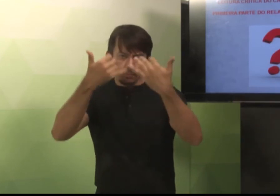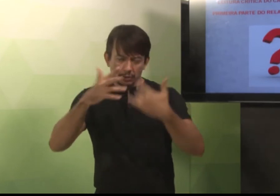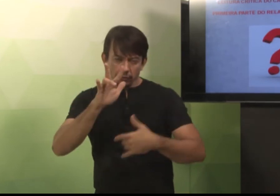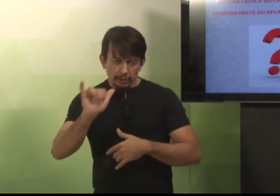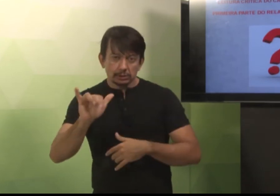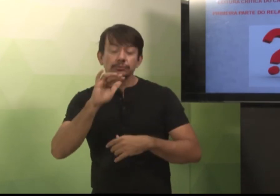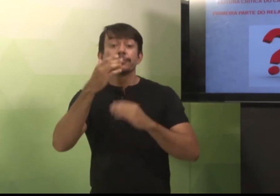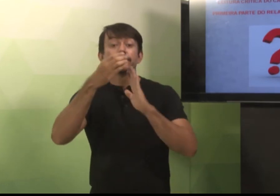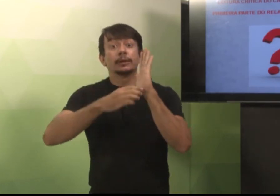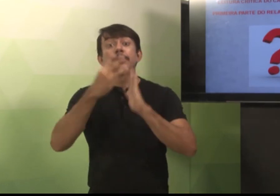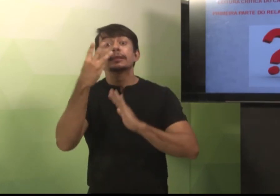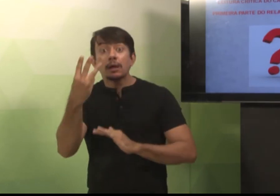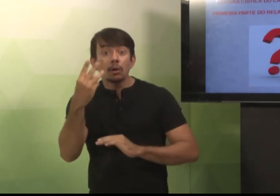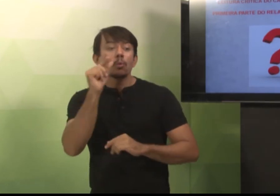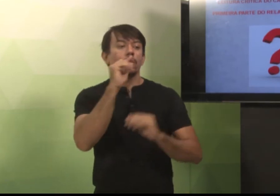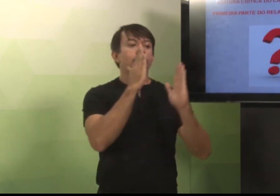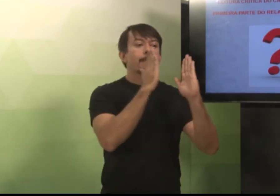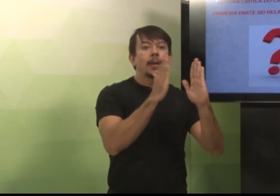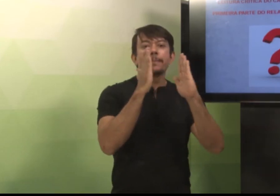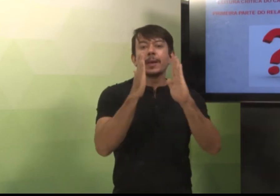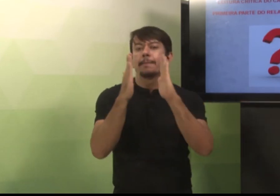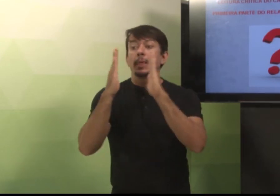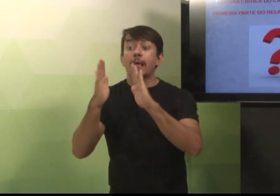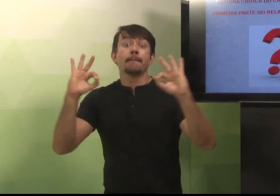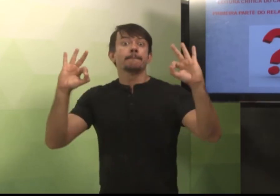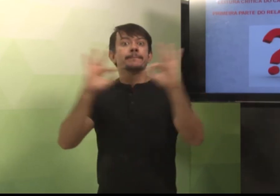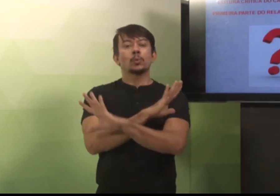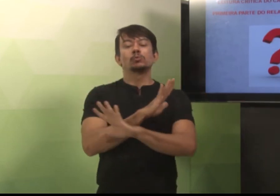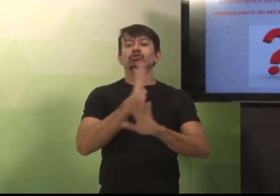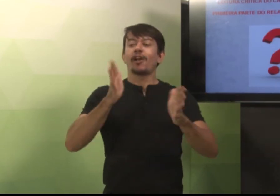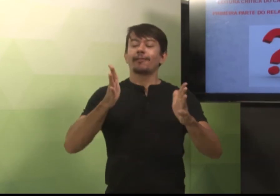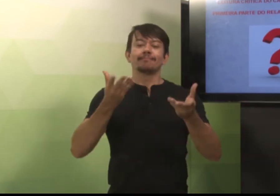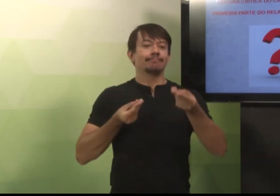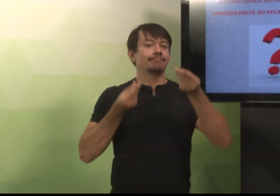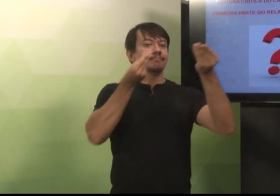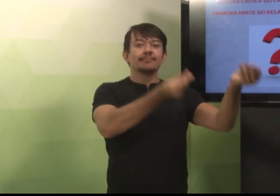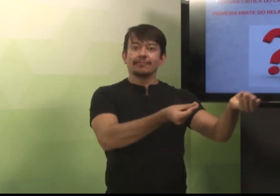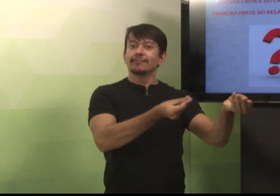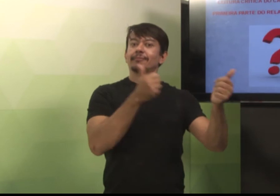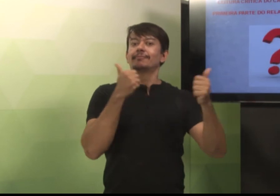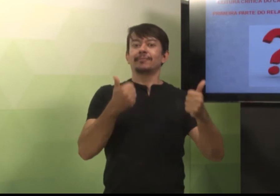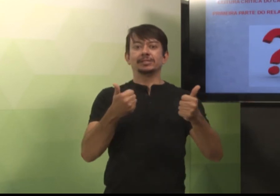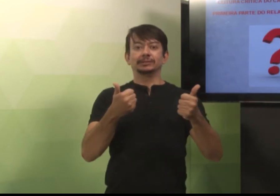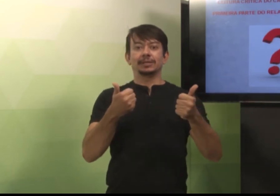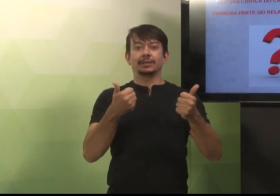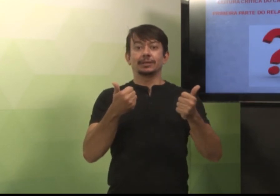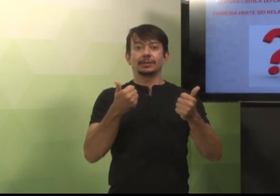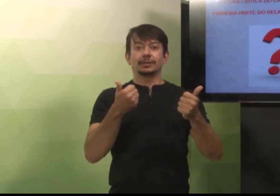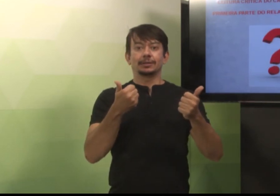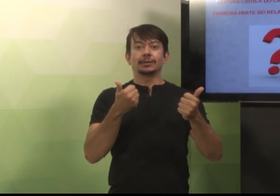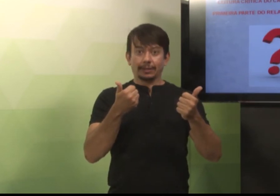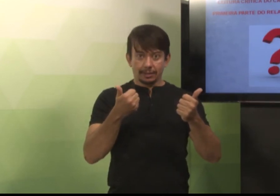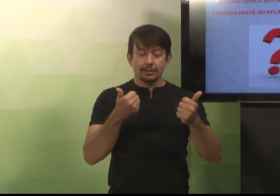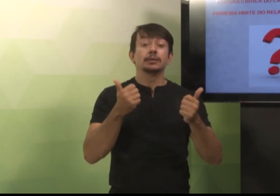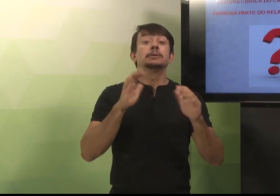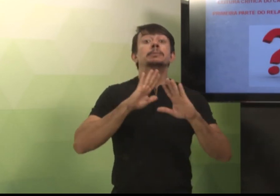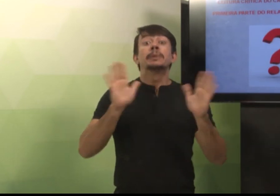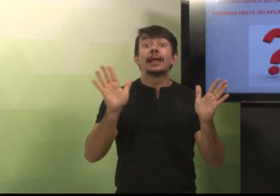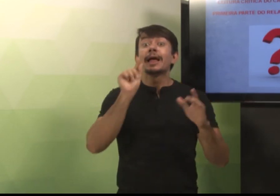2, explicarei para vocês posteriormente. E o capítulo 3. Então, ao término dos 3 capítulos, o